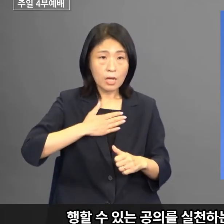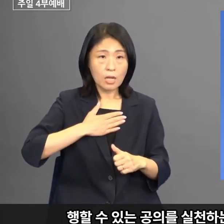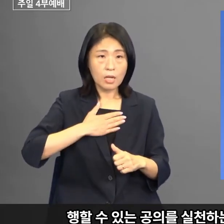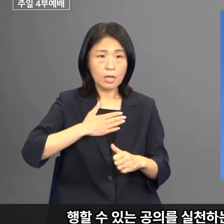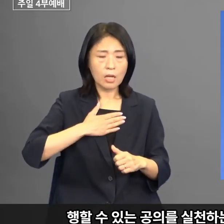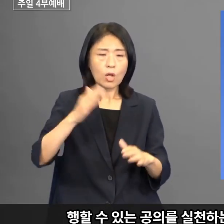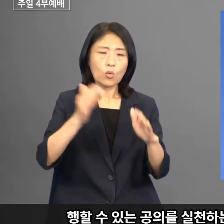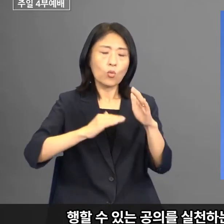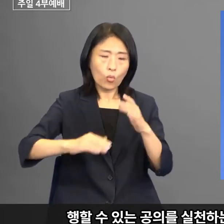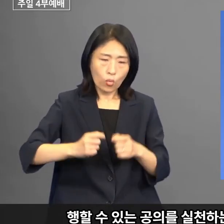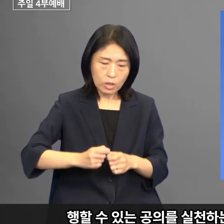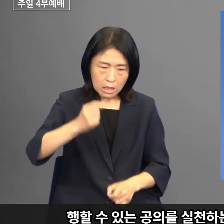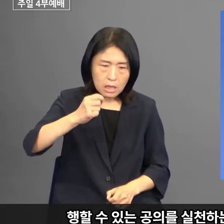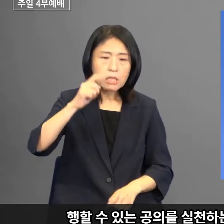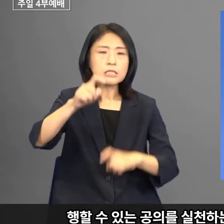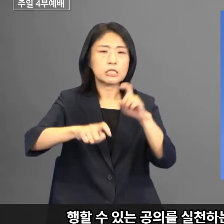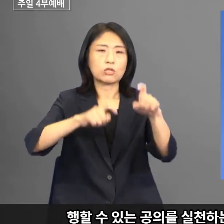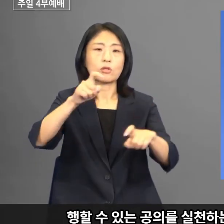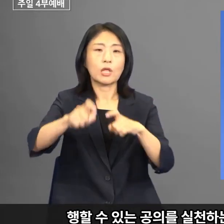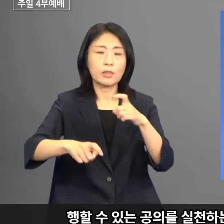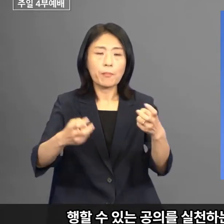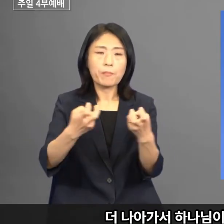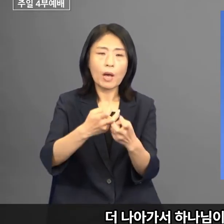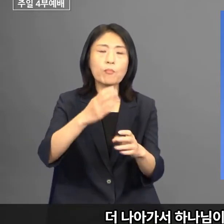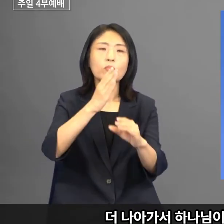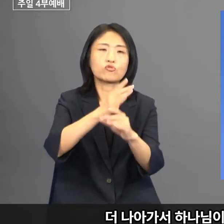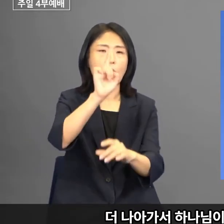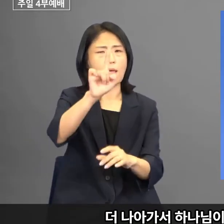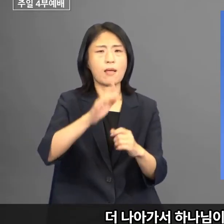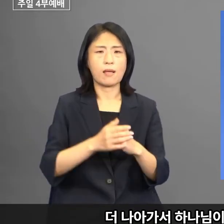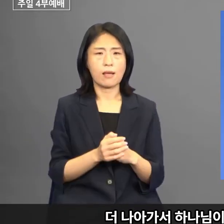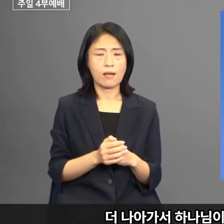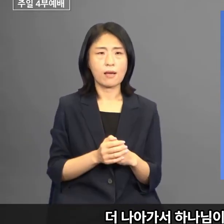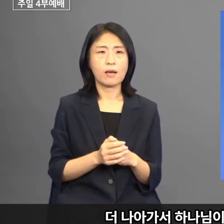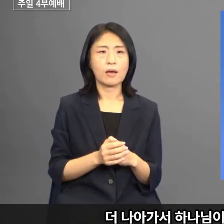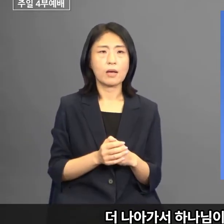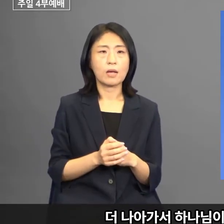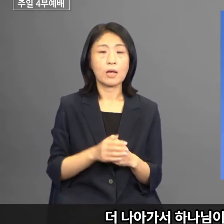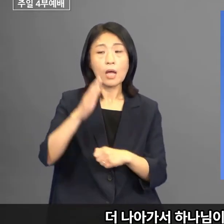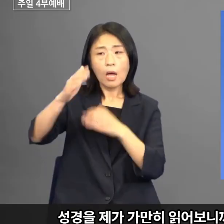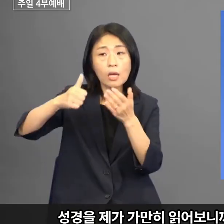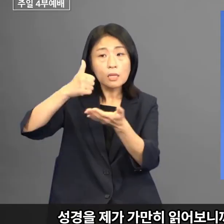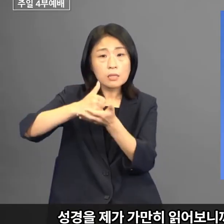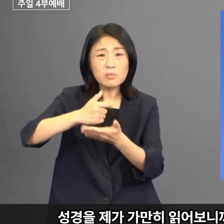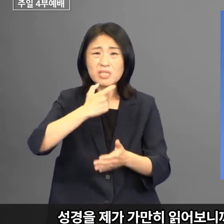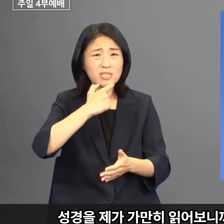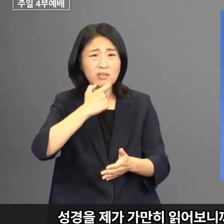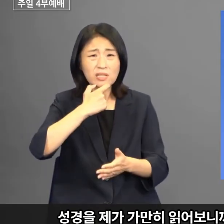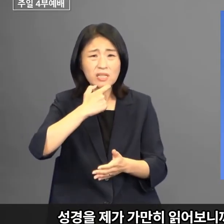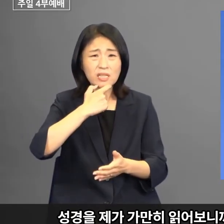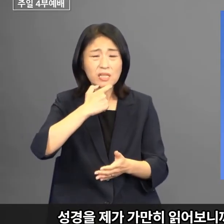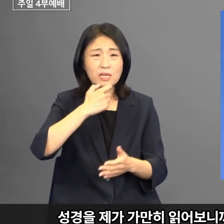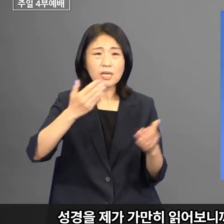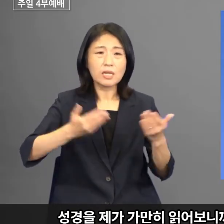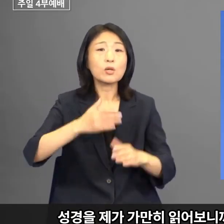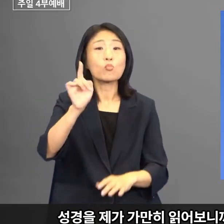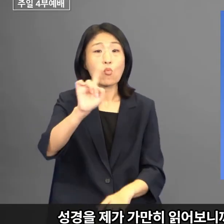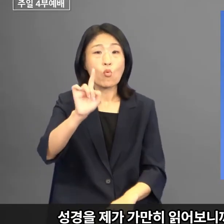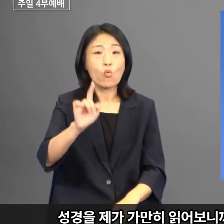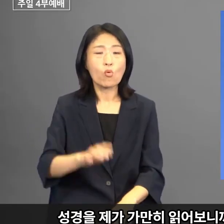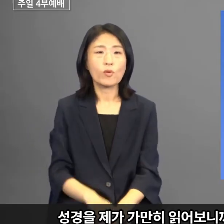공의를 실천하는 일 중에 하나라고 하는 것이죠. 더 나아가서 하나님이 미워하시는 일이 뭡니까? 성경을 제가 가만히